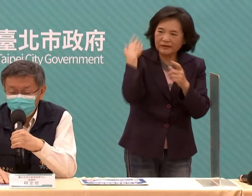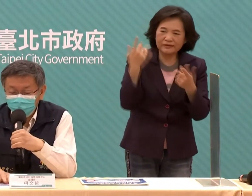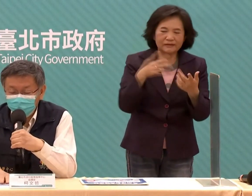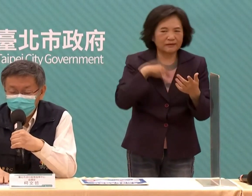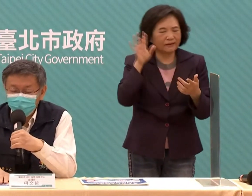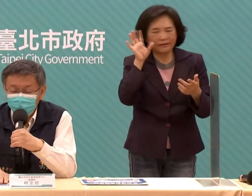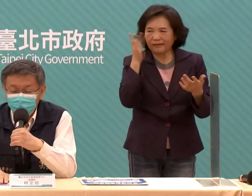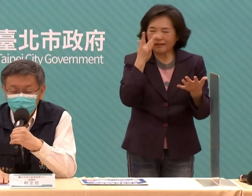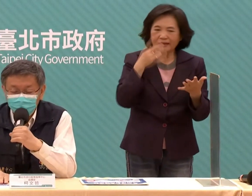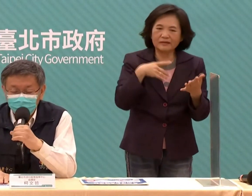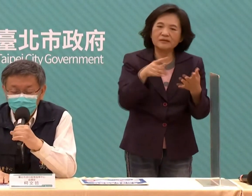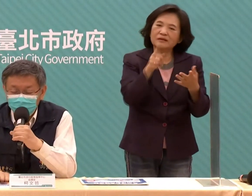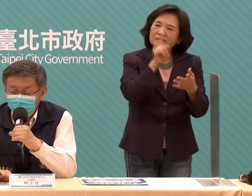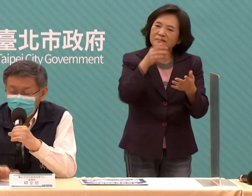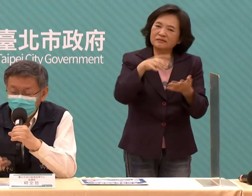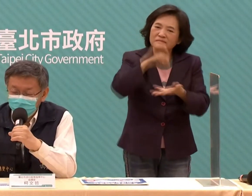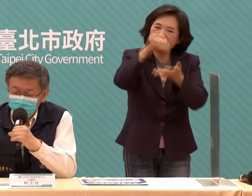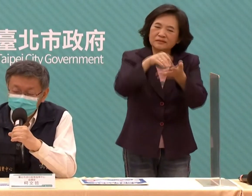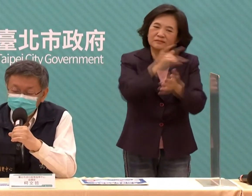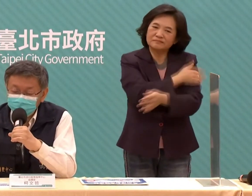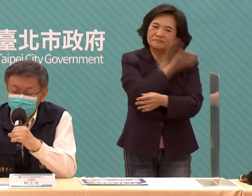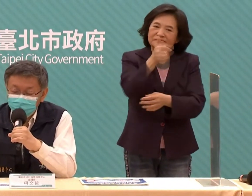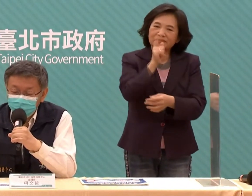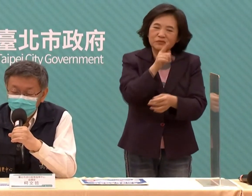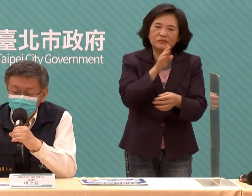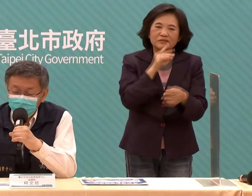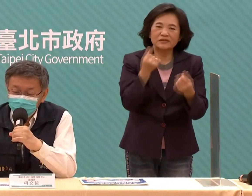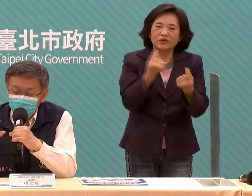懂那个类什么，对。不过是这样的啊。